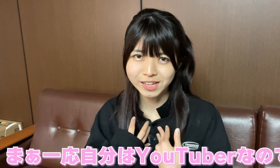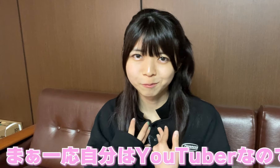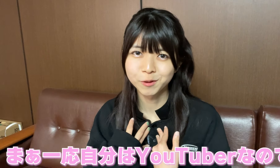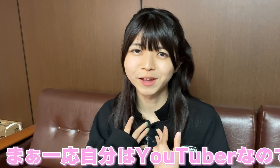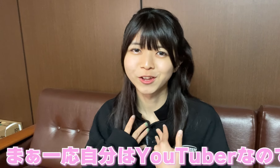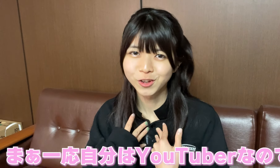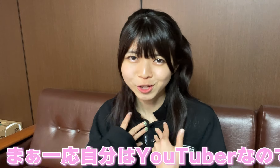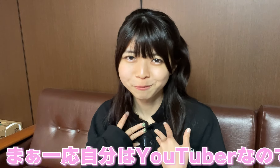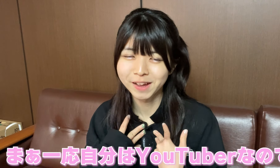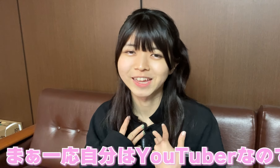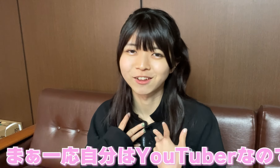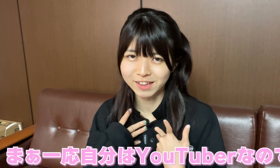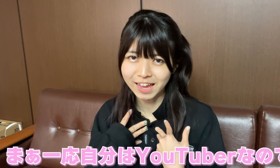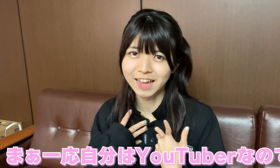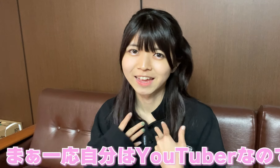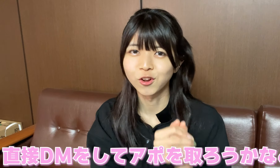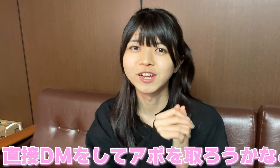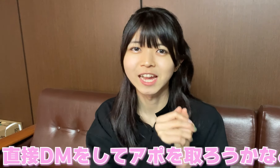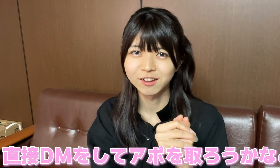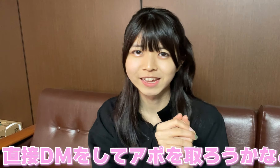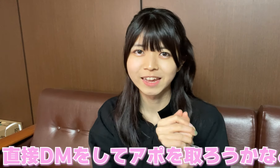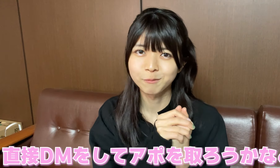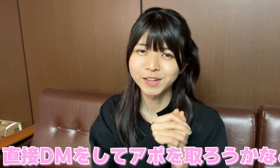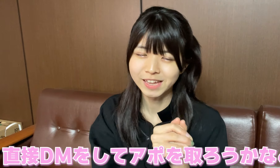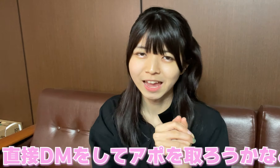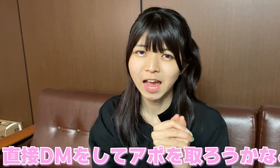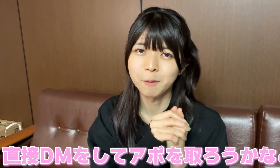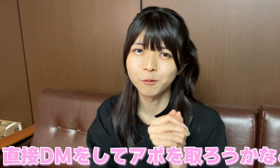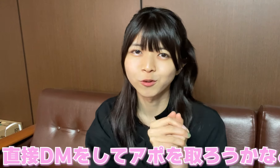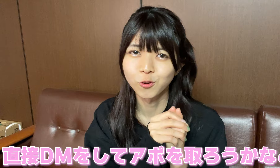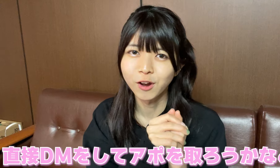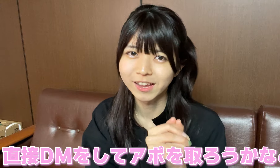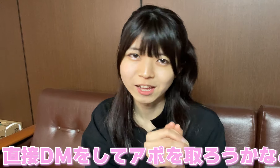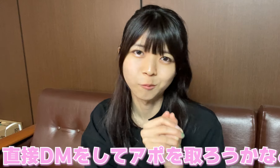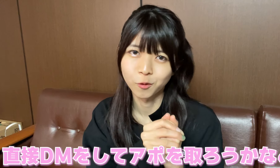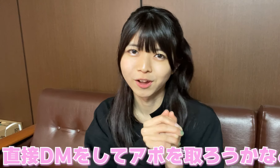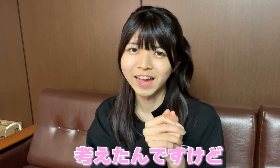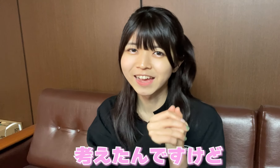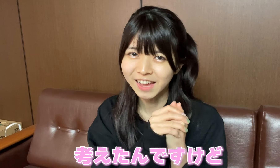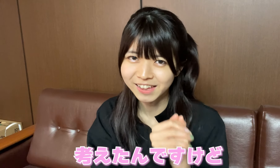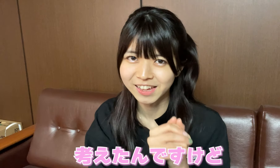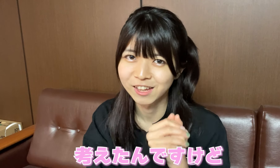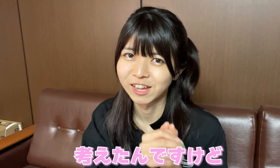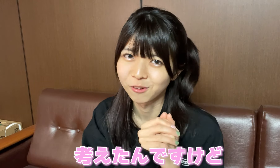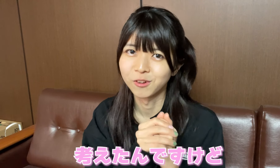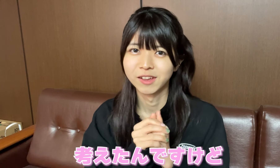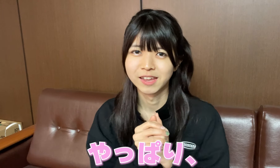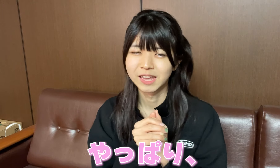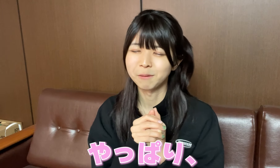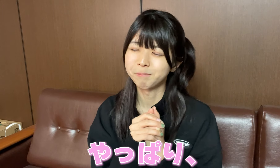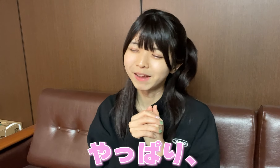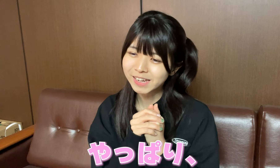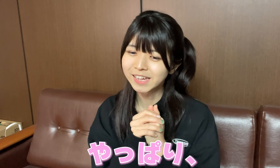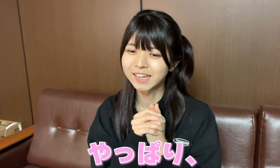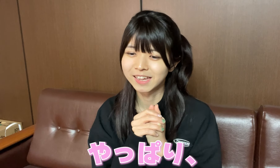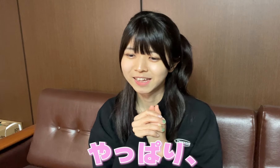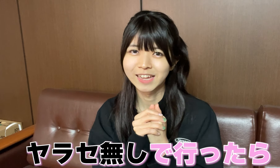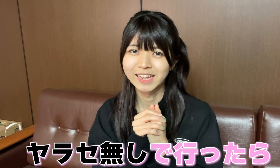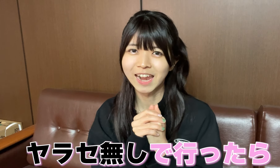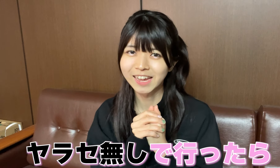分は YouTuber なので直接 DM してアポを取ろうかなとも考えたんですけど、やっぱりやらせな